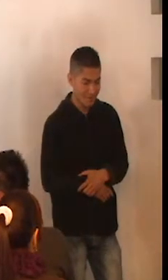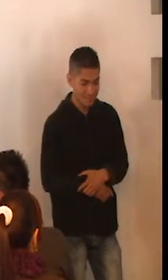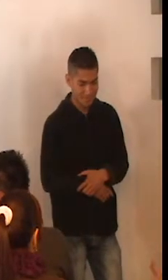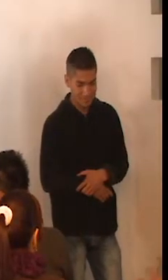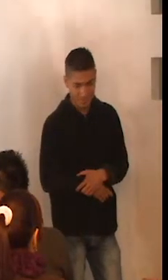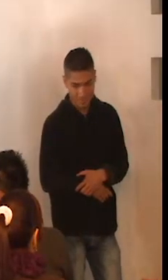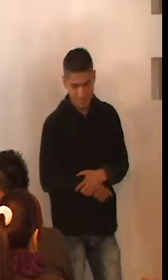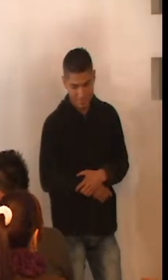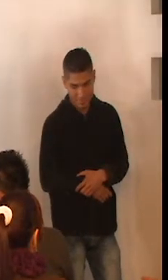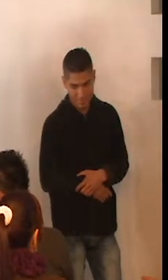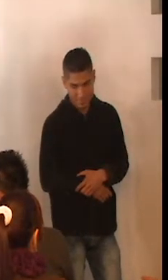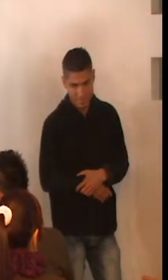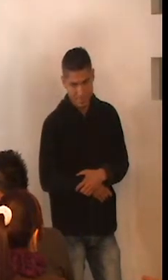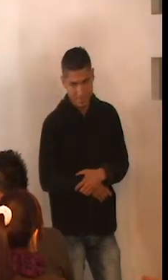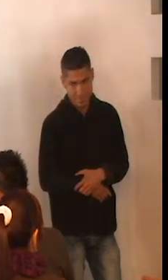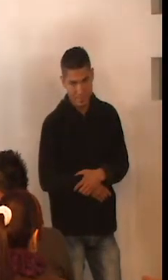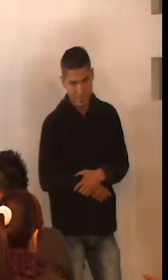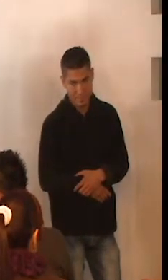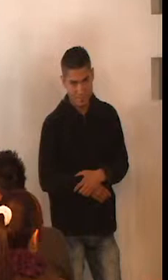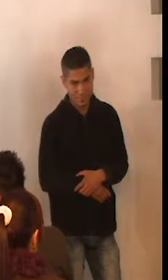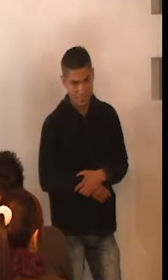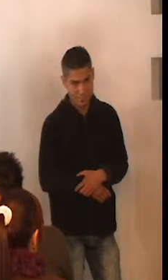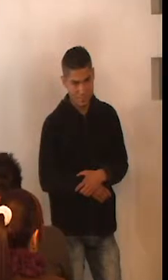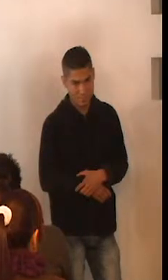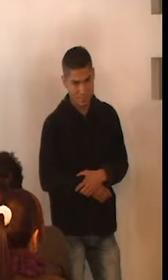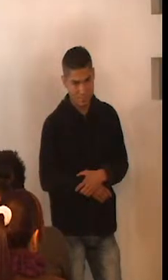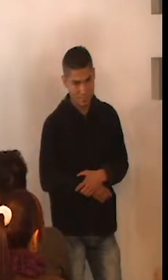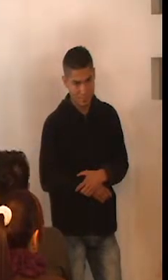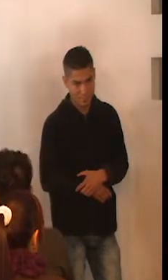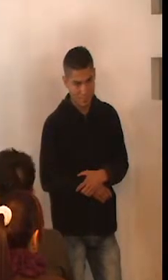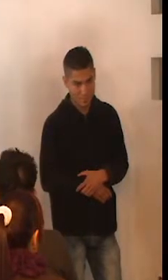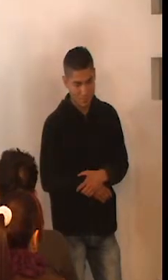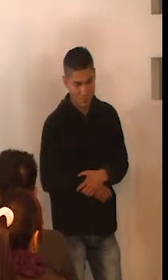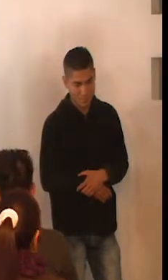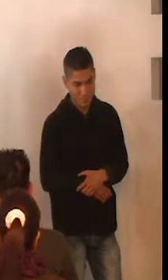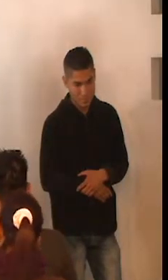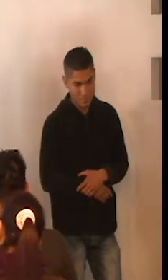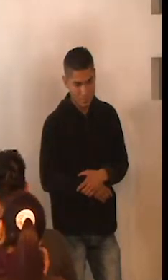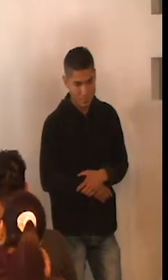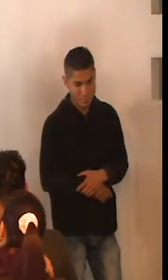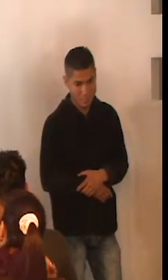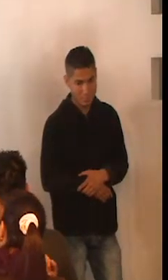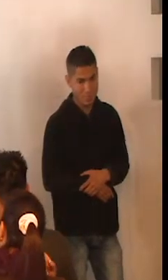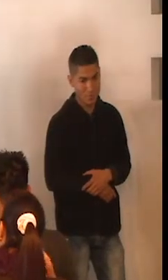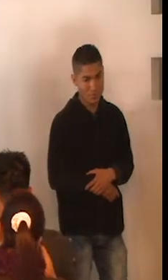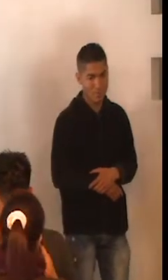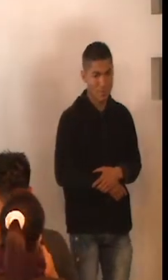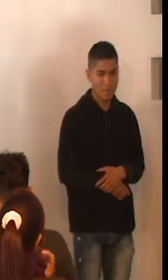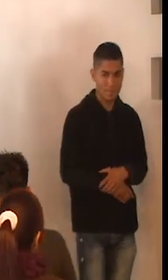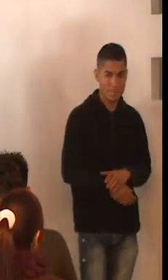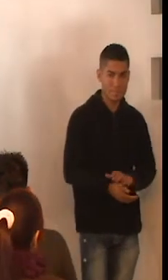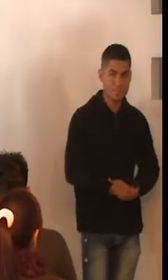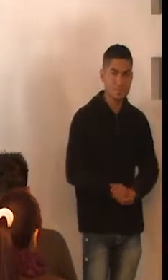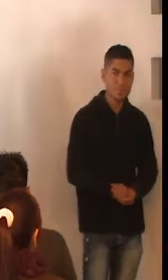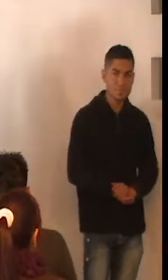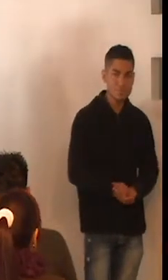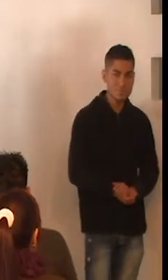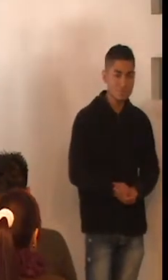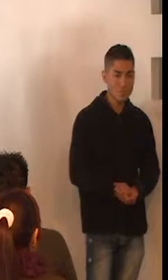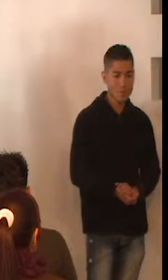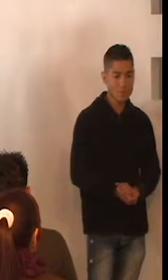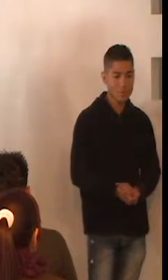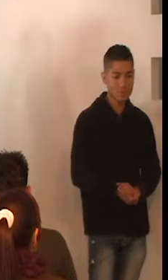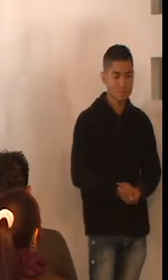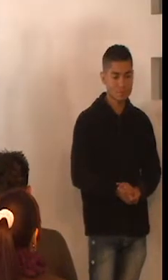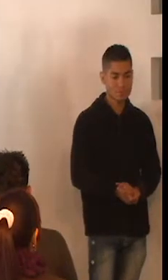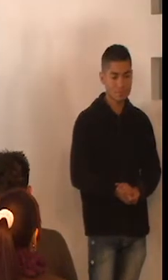siento que hay un buen avance y que estamos por un buen camino, toda vez que se han mejorado sus procesos de comunicación y